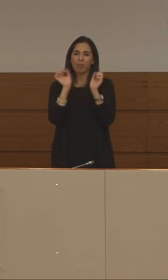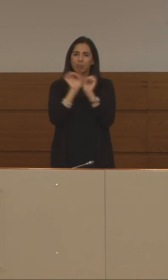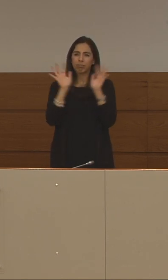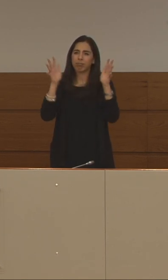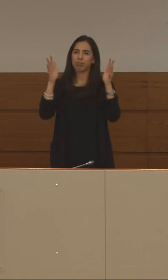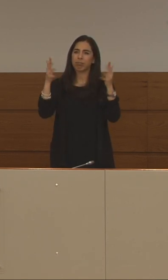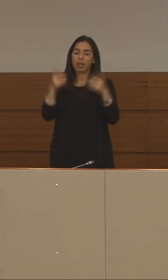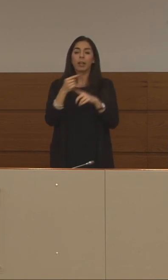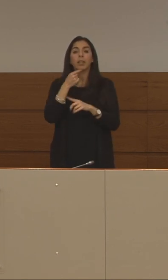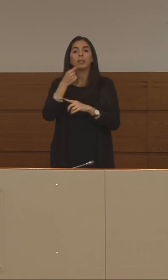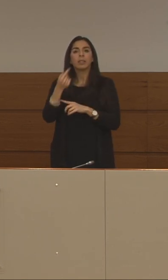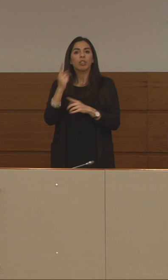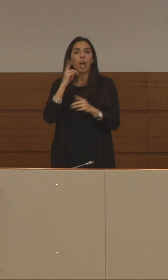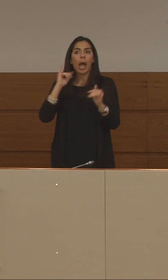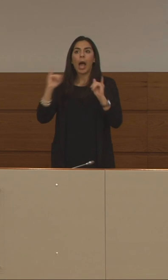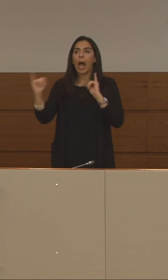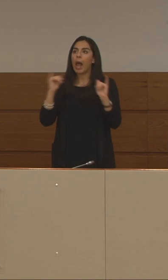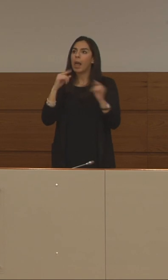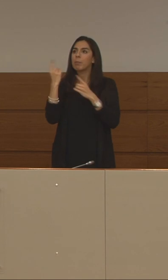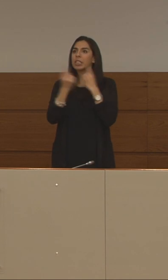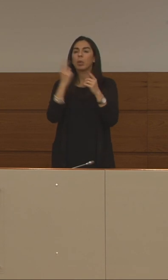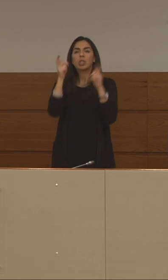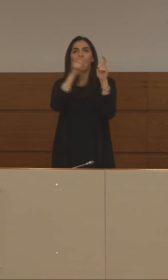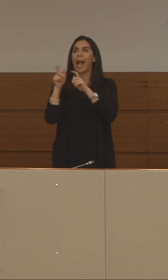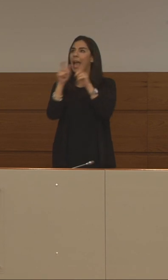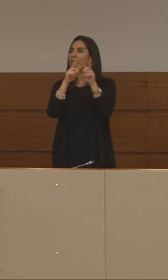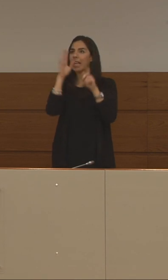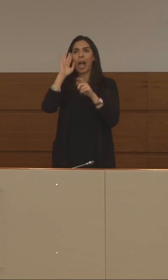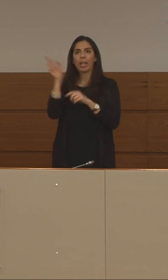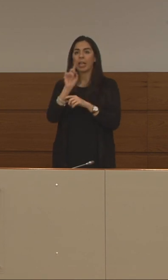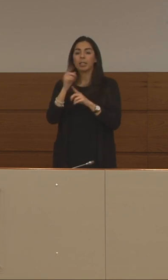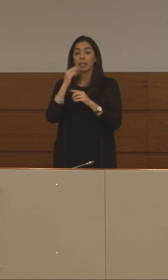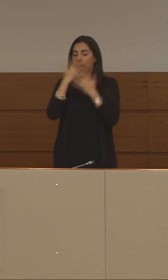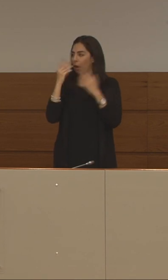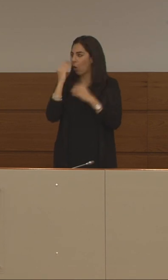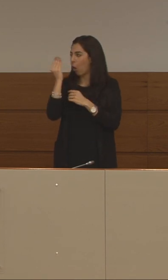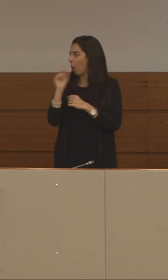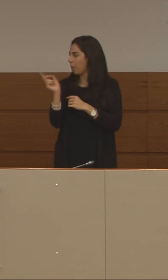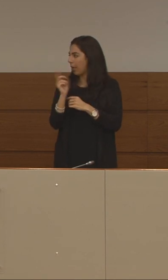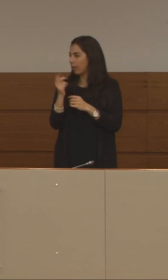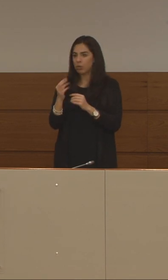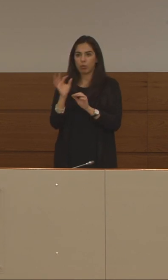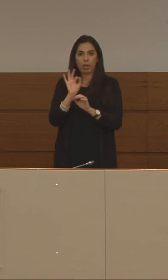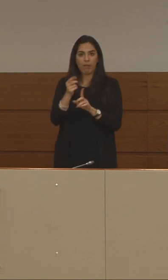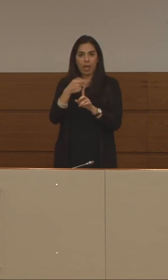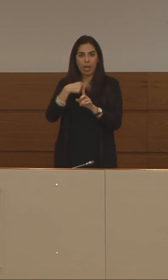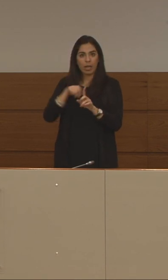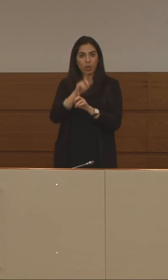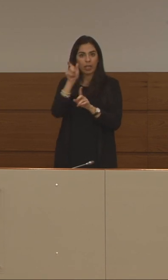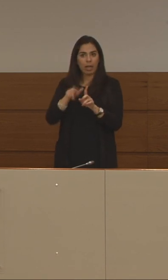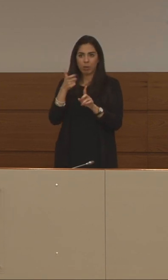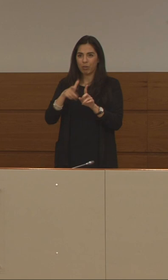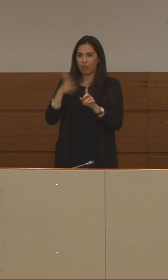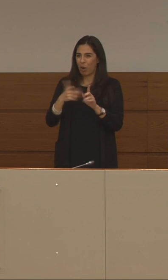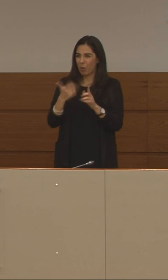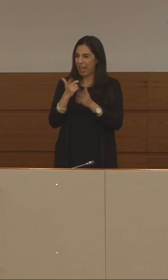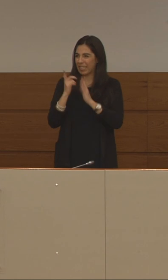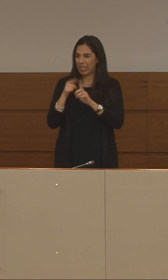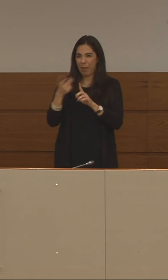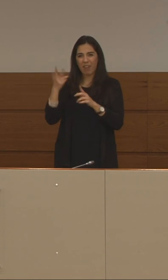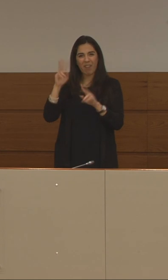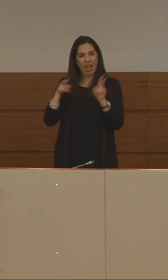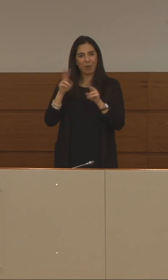ovviamente penso non si riferisca in italia perché ci aveva lodato una settimana fa però che cosa sta succedendo e che